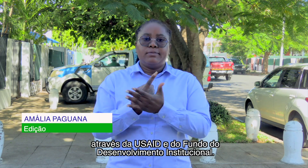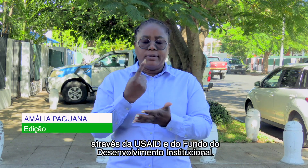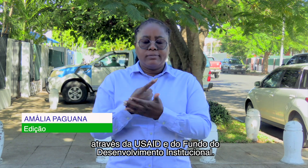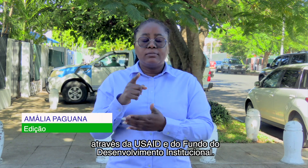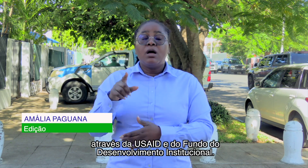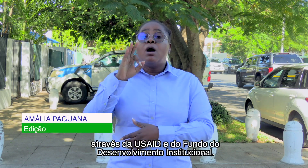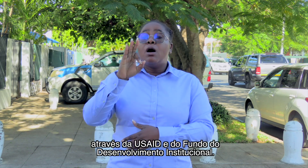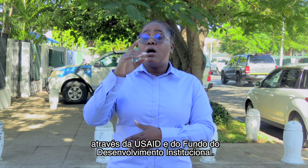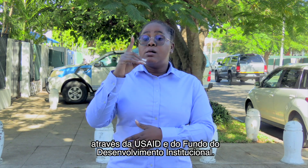Institucional.